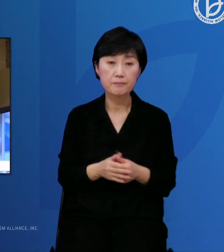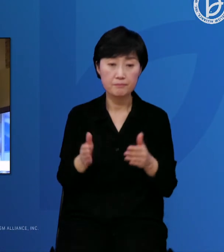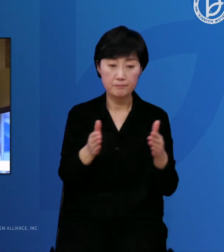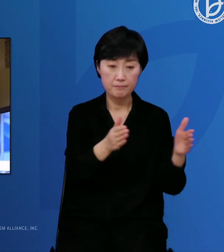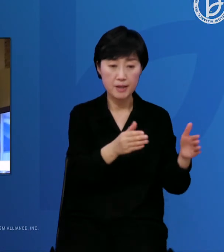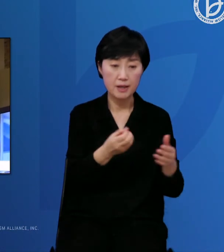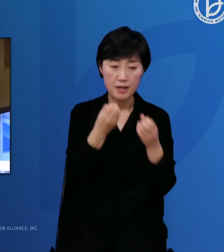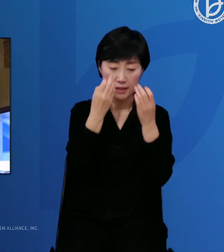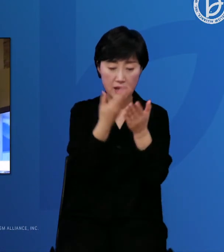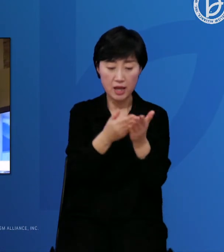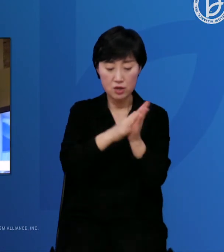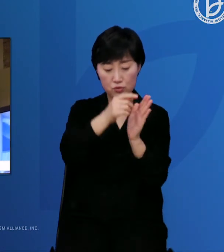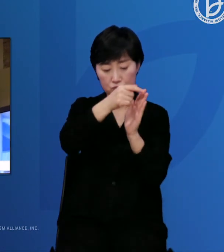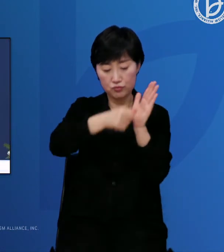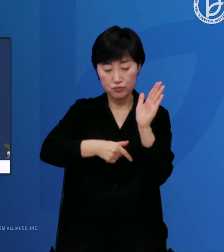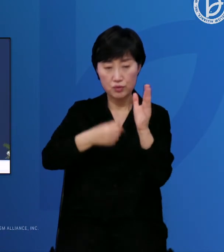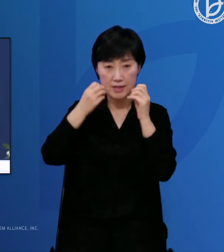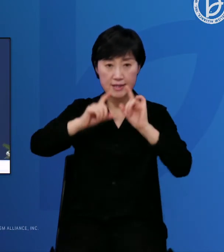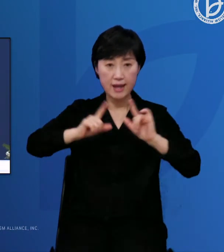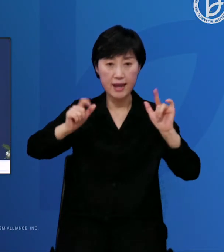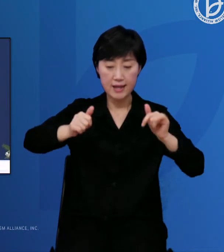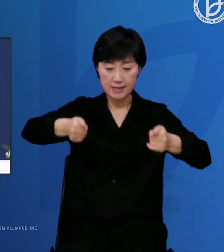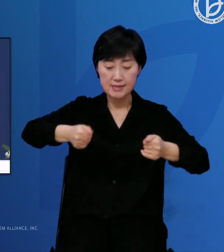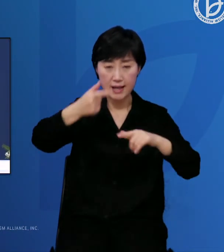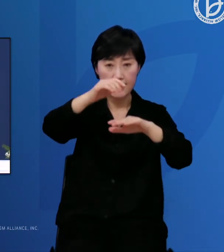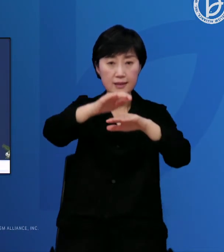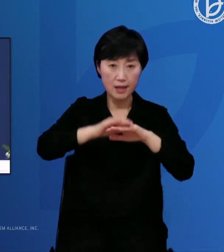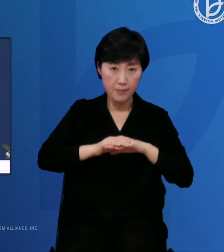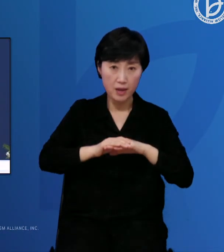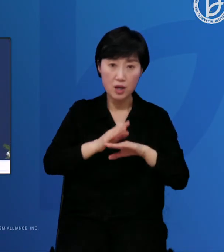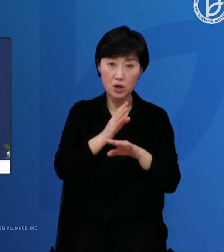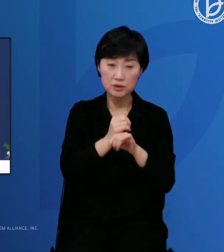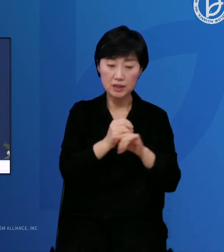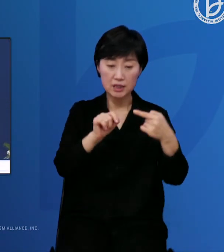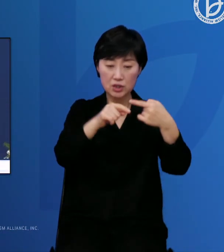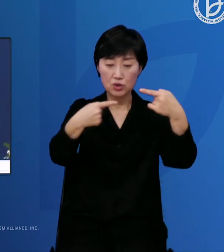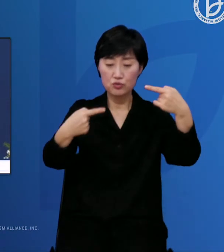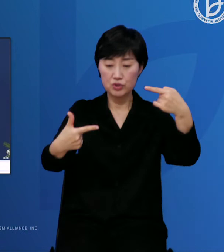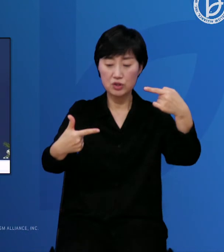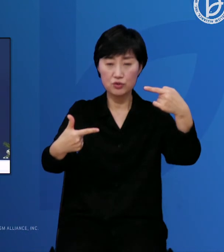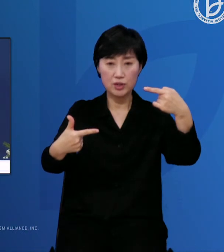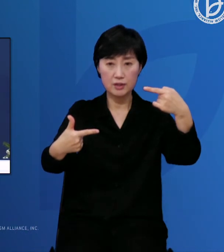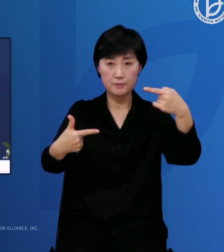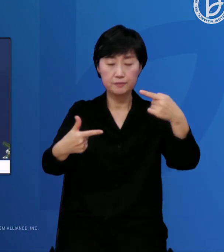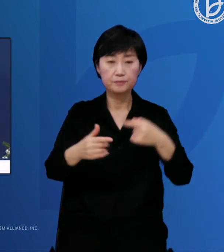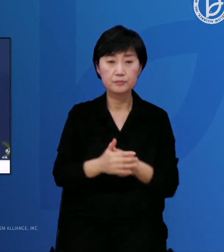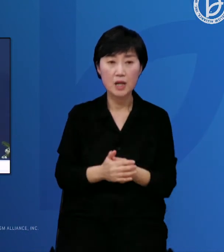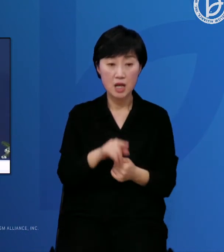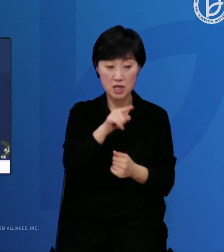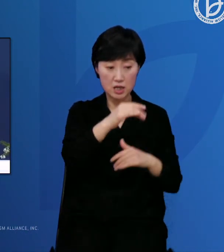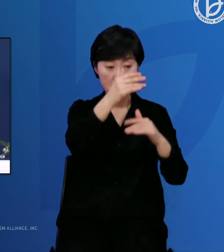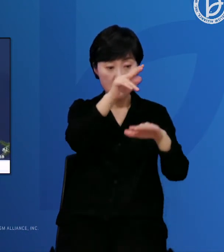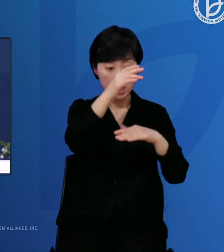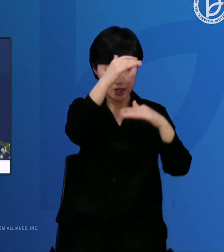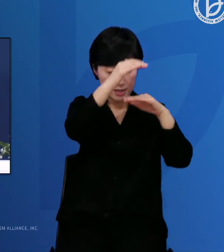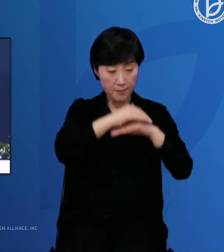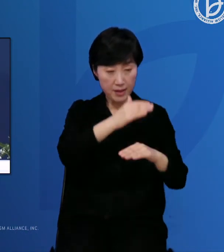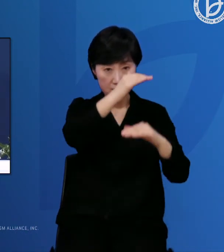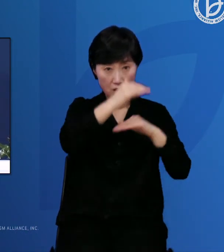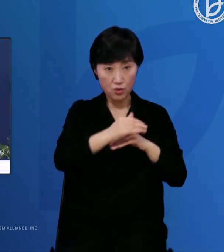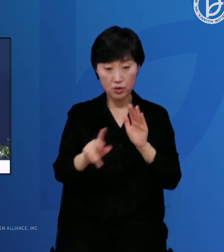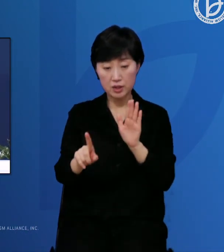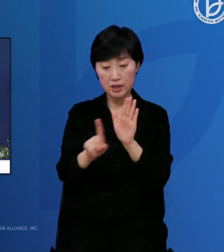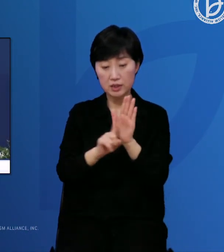개혁총회 신년 할애 예배가 오는 6일 오전 11시 전도협회 공식 채널 유튜브 위다락과 RUTC TV